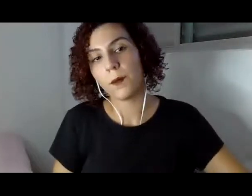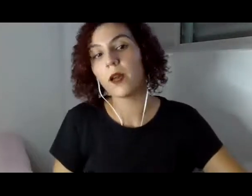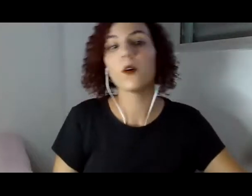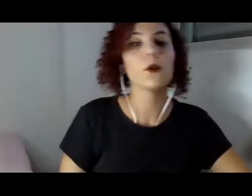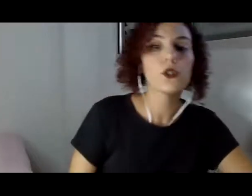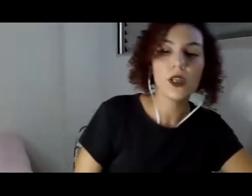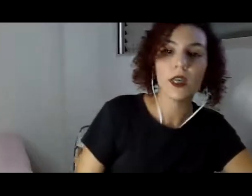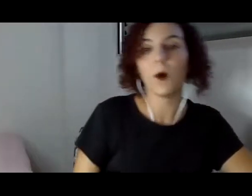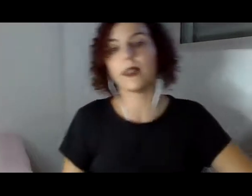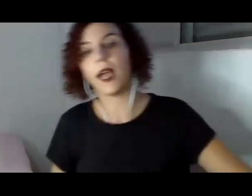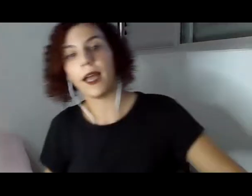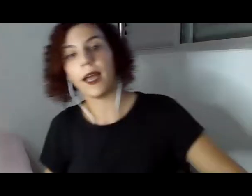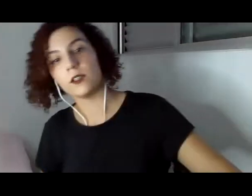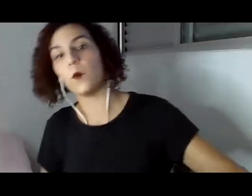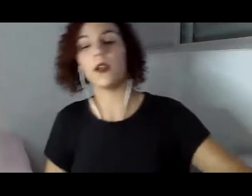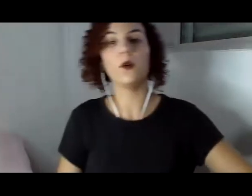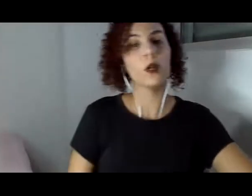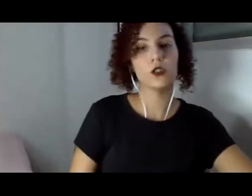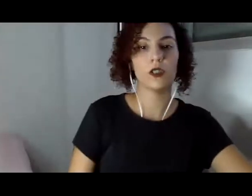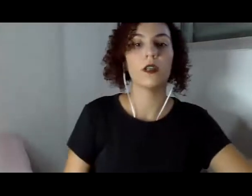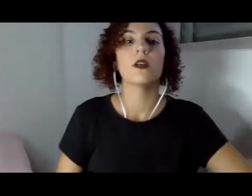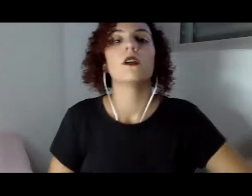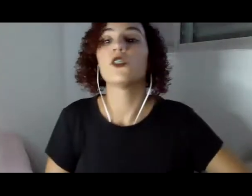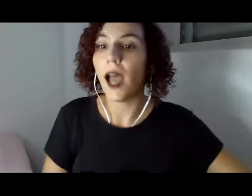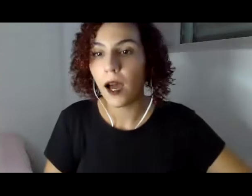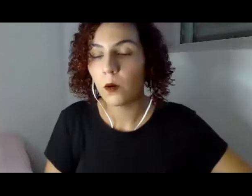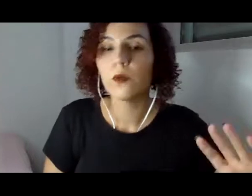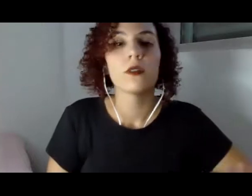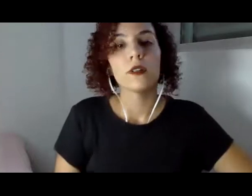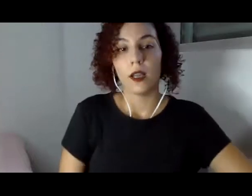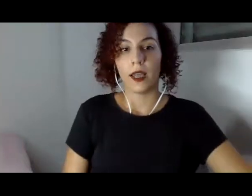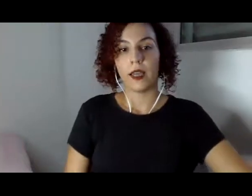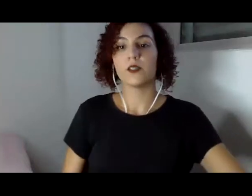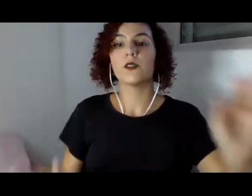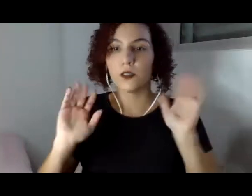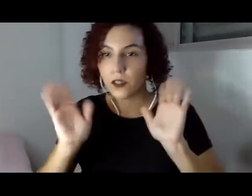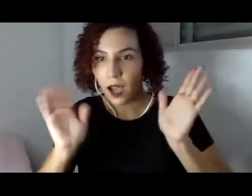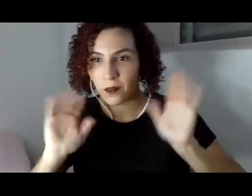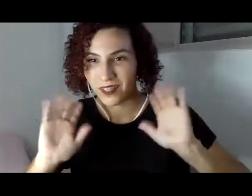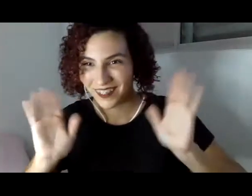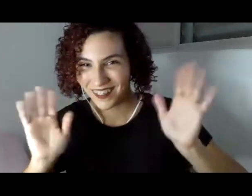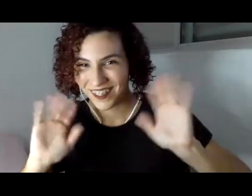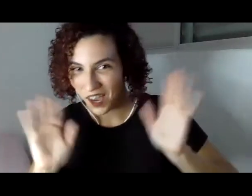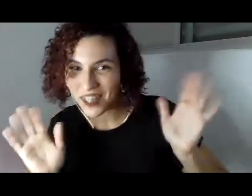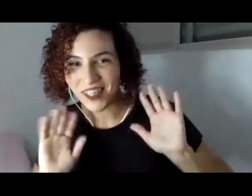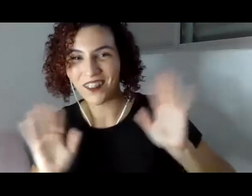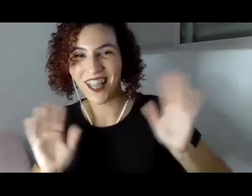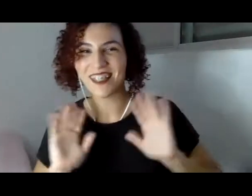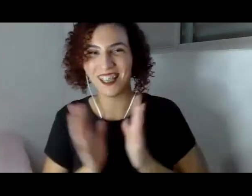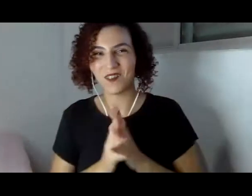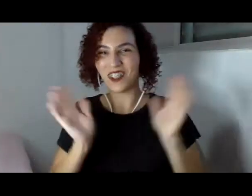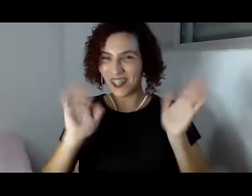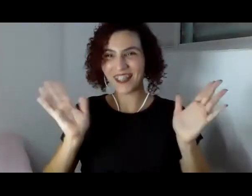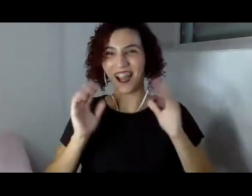Cumprimentos. Como é que eu dou bom dia, boa tarde, boa noite? Tchau. Tchau. Tchau é tchau,